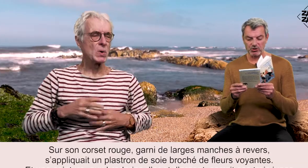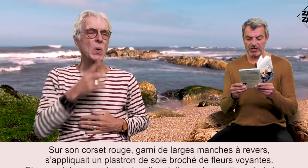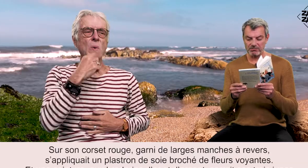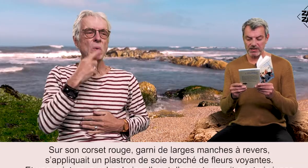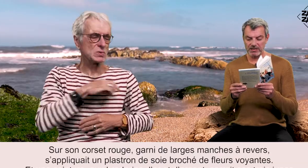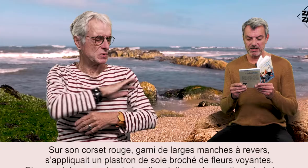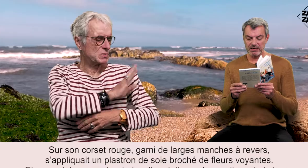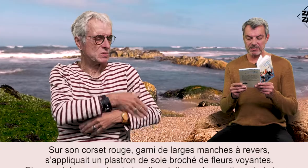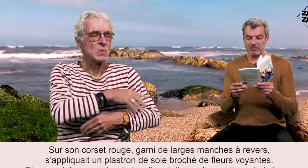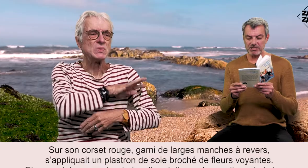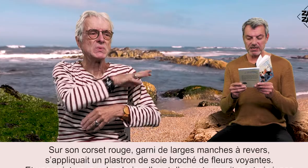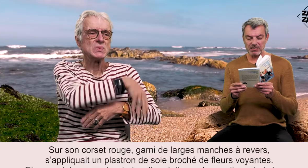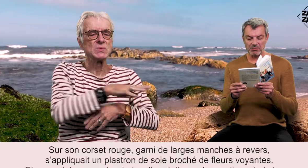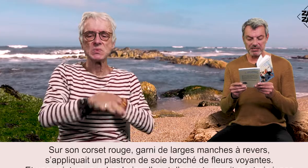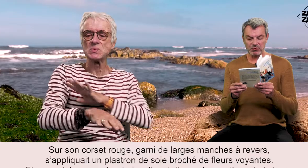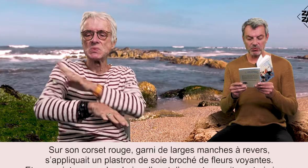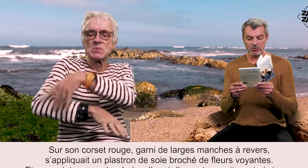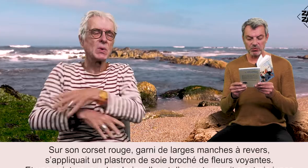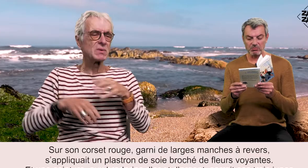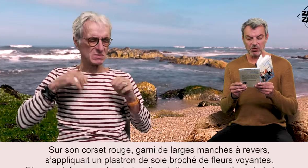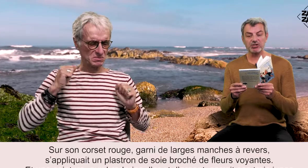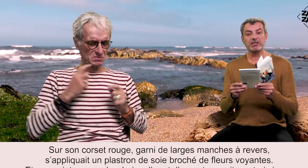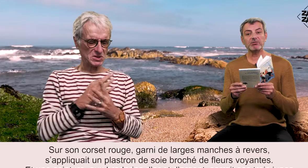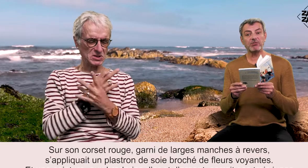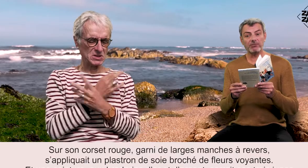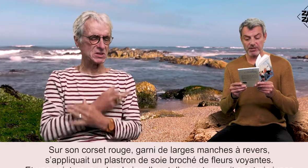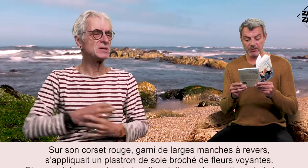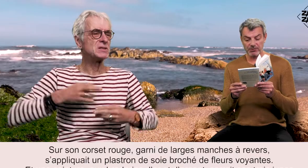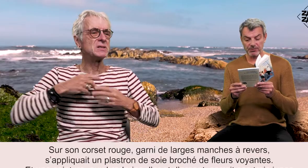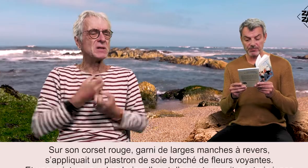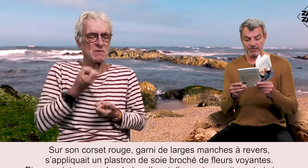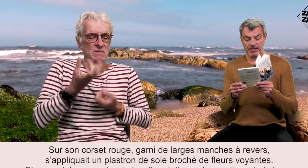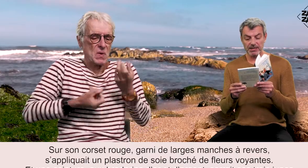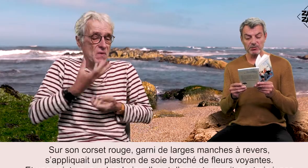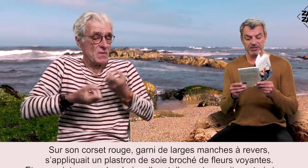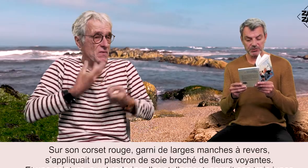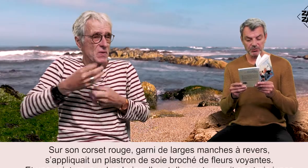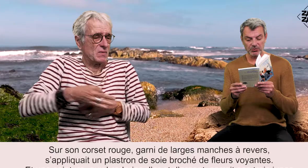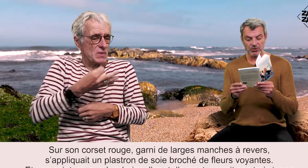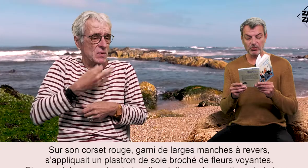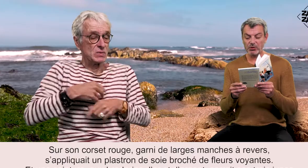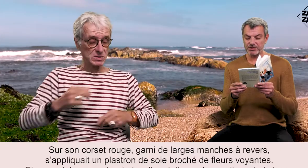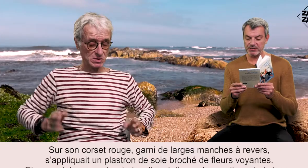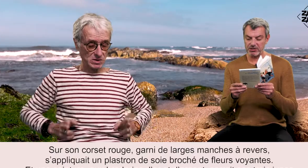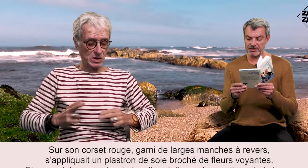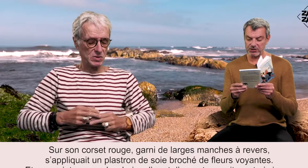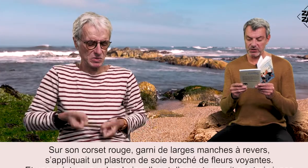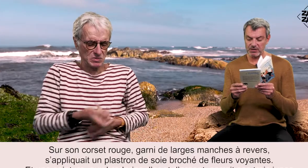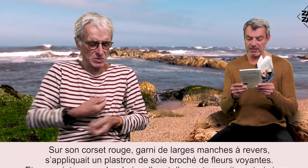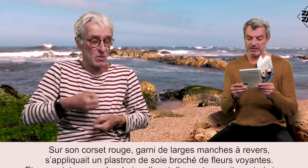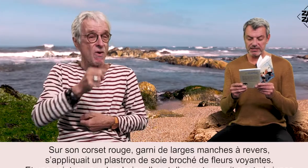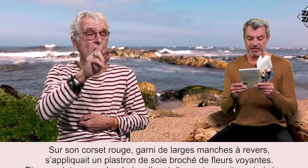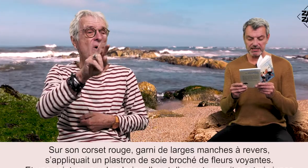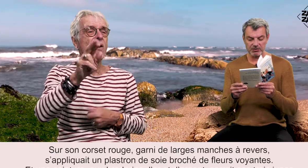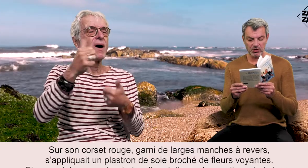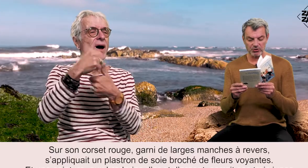larges manches à revers, s'appliquait un plastron de soie brochée de fleurs voyantes. Et une ceinture, aux broderies d'or et d'argent,